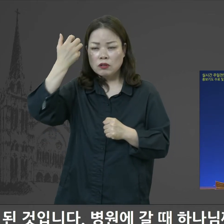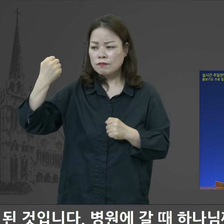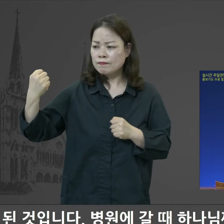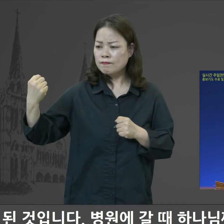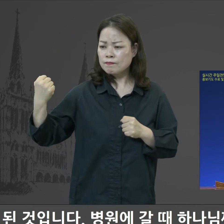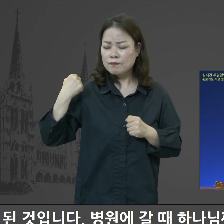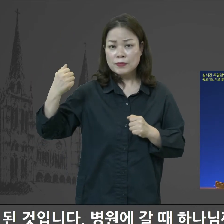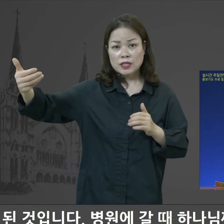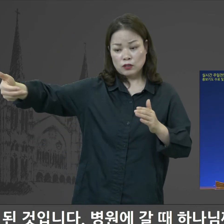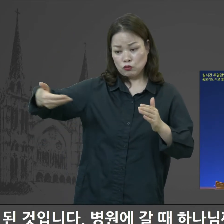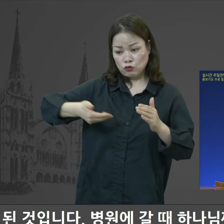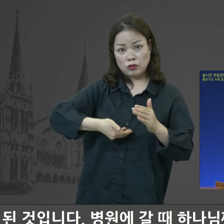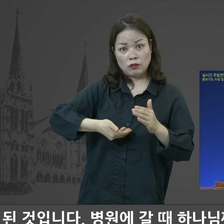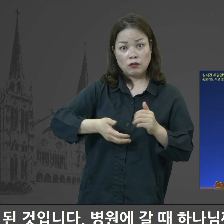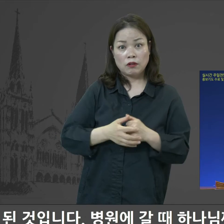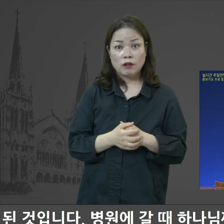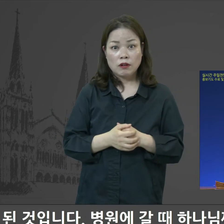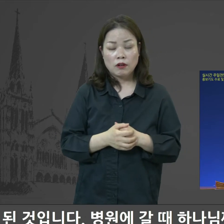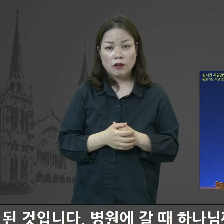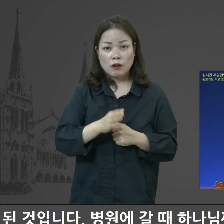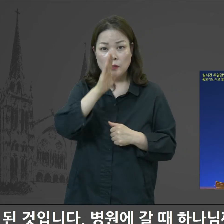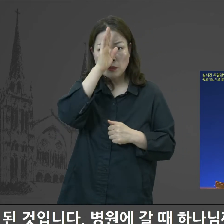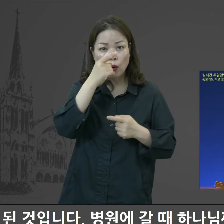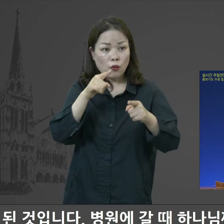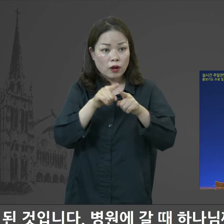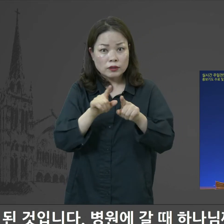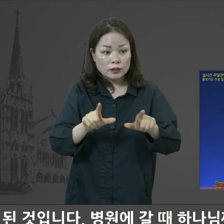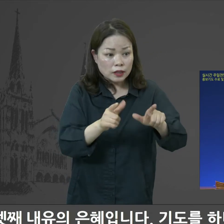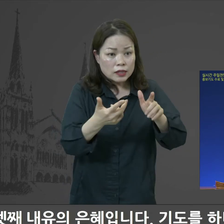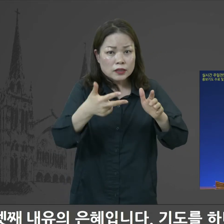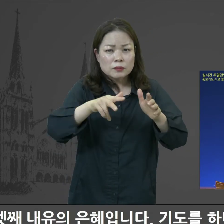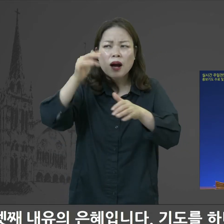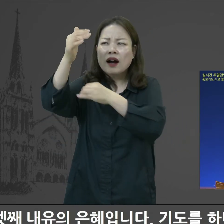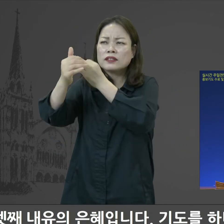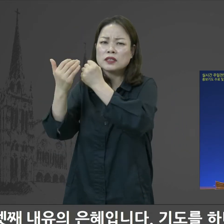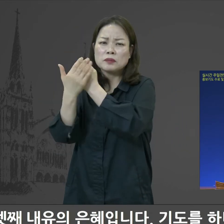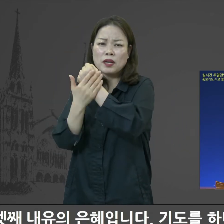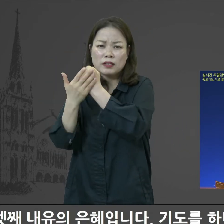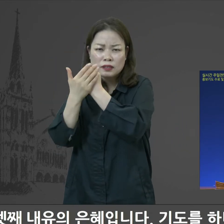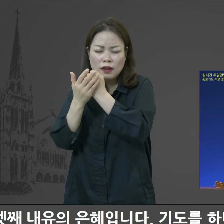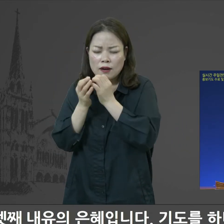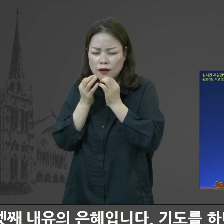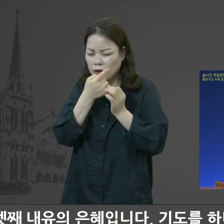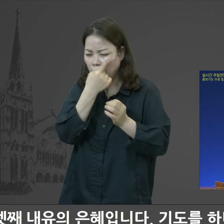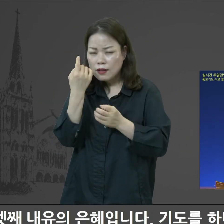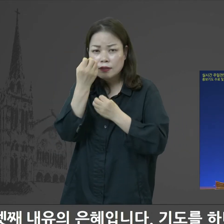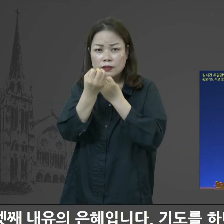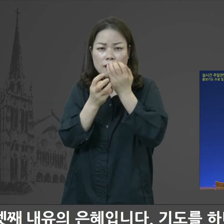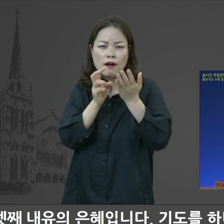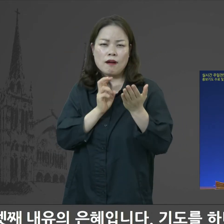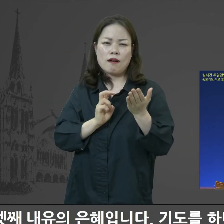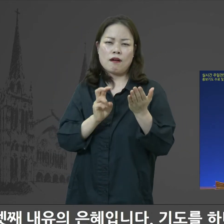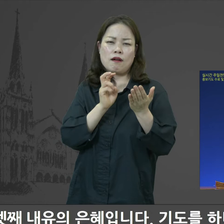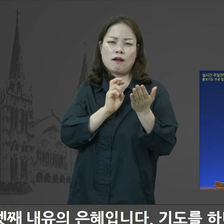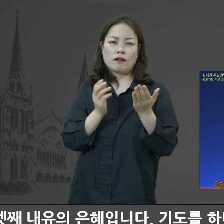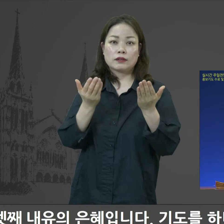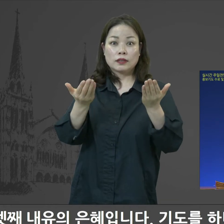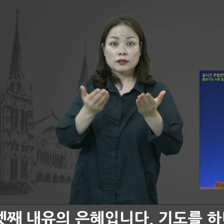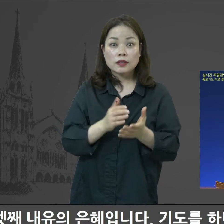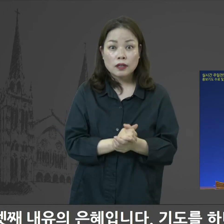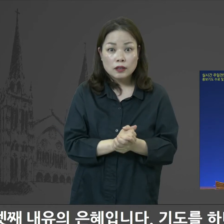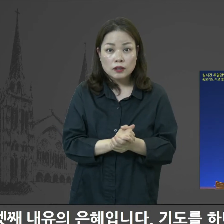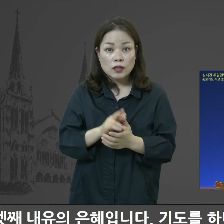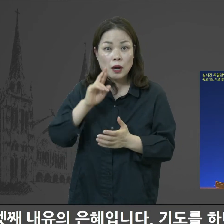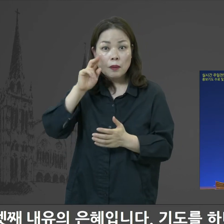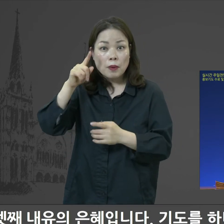힘을 제공해 주십니다. 병과 함께 살아가지만 하나님의 은혜를 간증하고 찬양하게 하십니다.